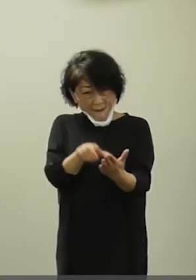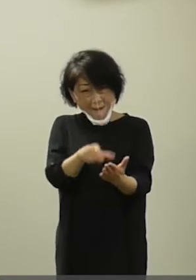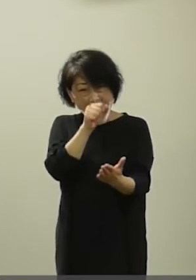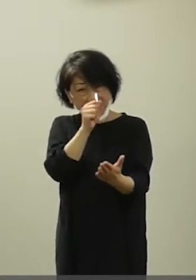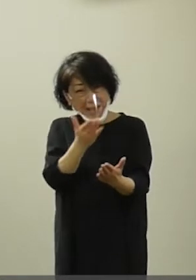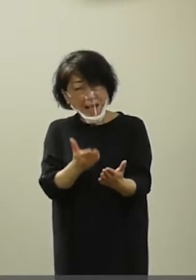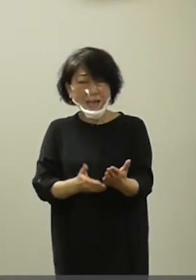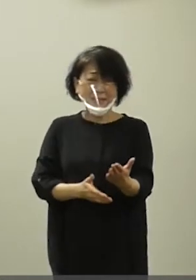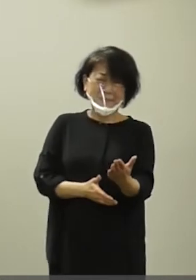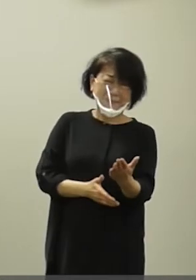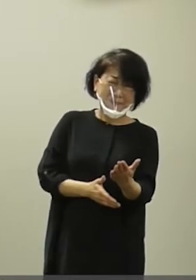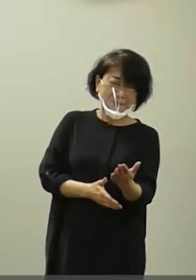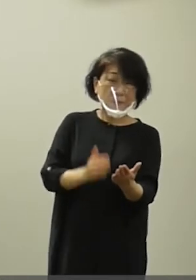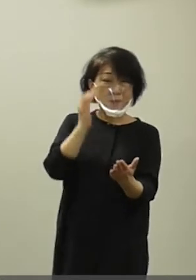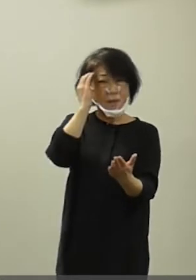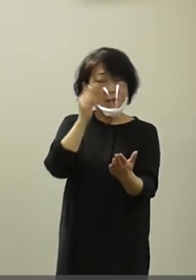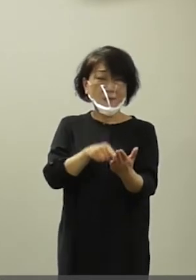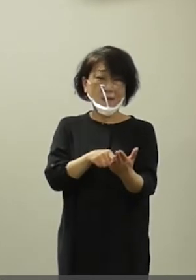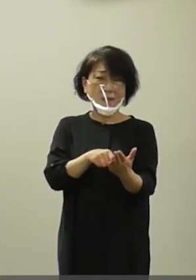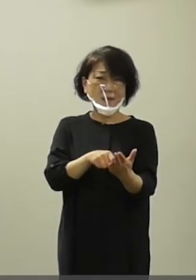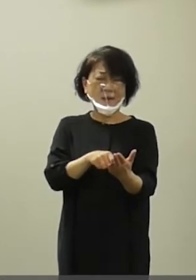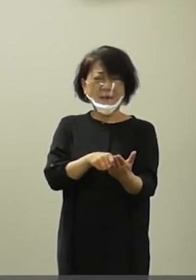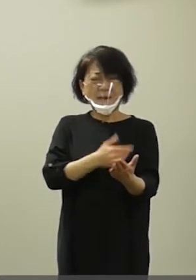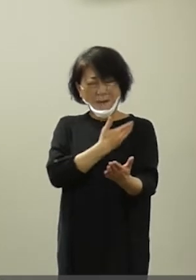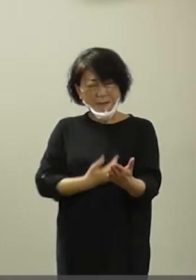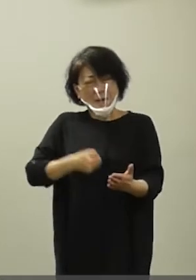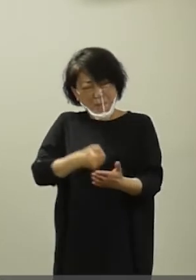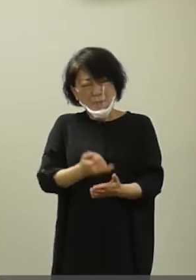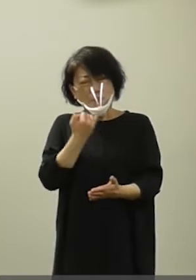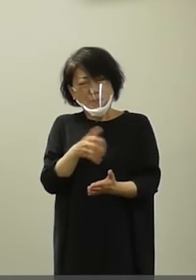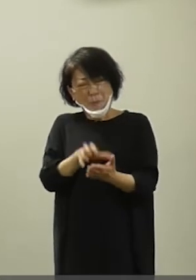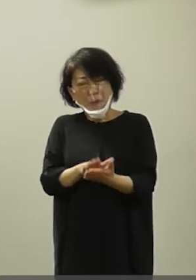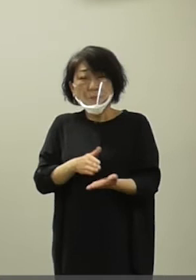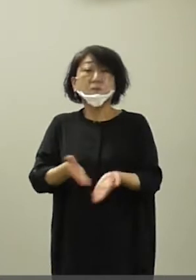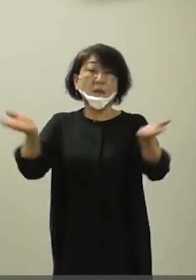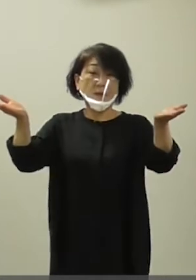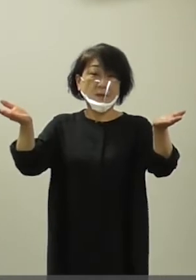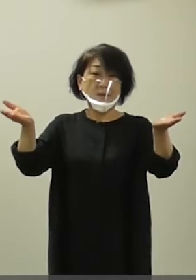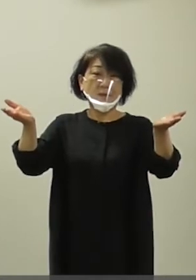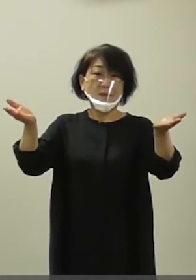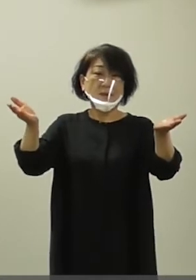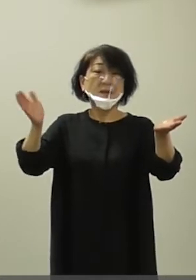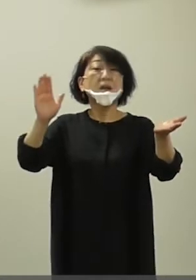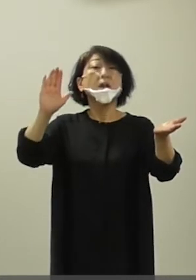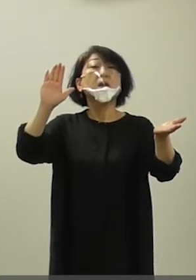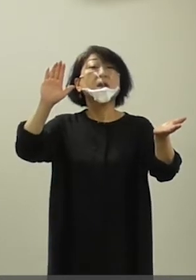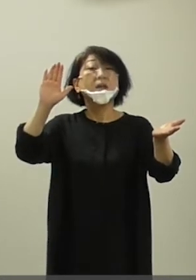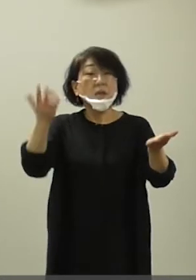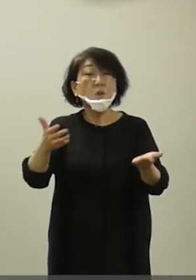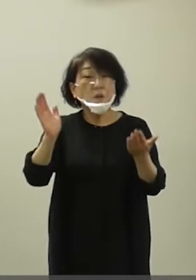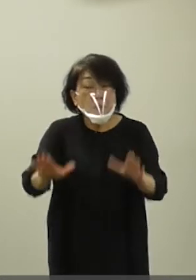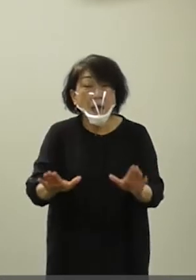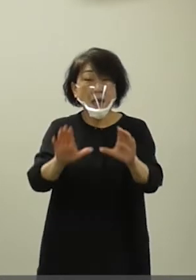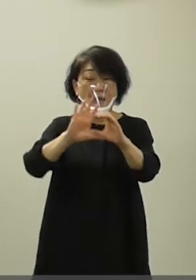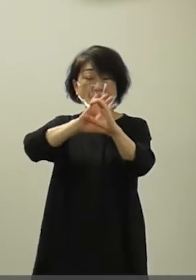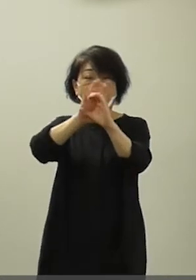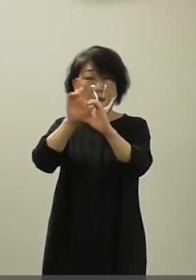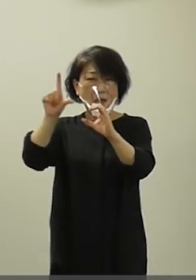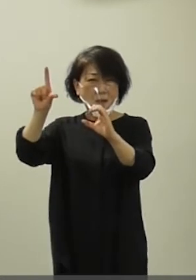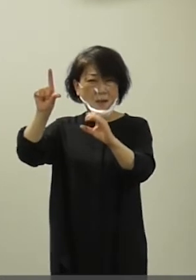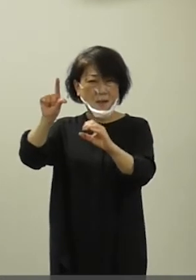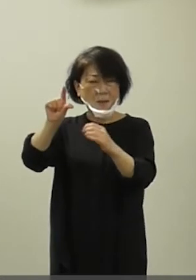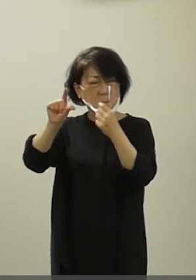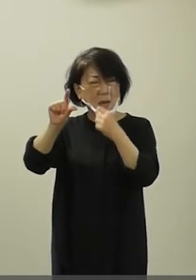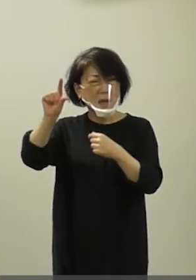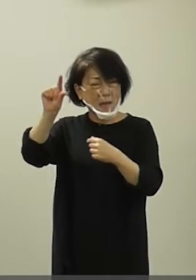いいえこれで妹いうことで行ったんですがヒトラーのその後少し落ち着いてきましたし